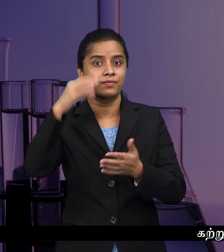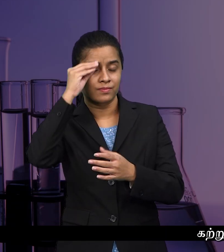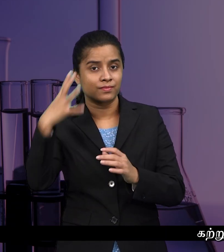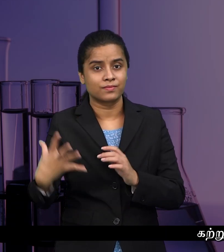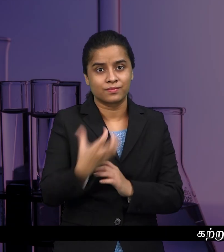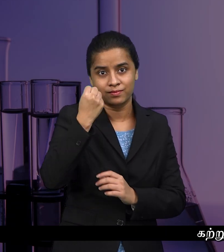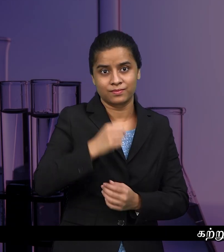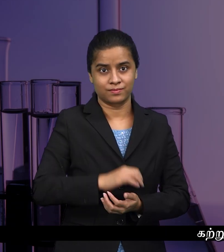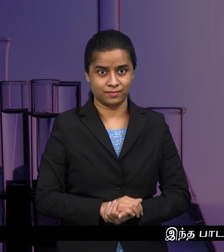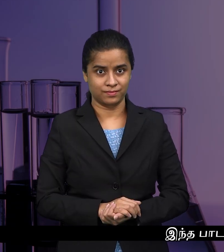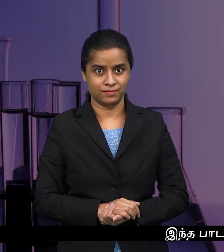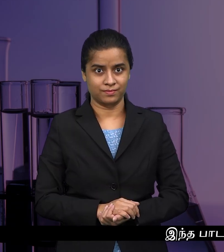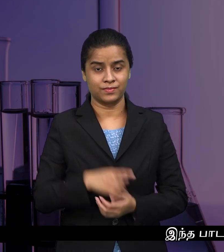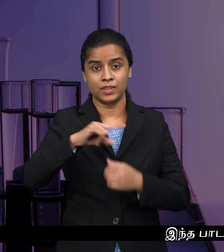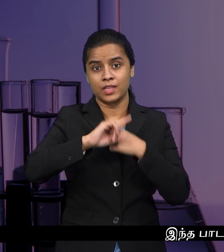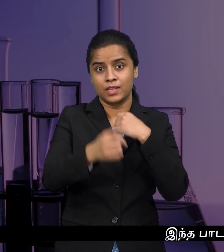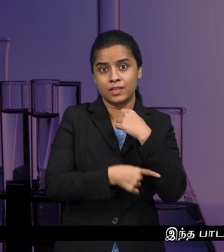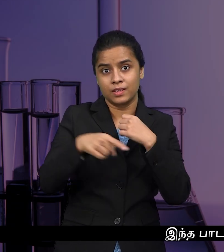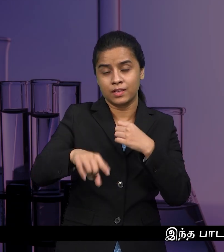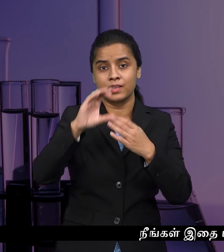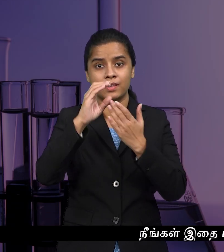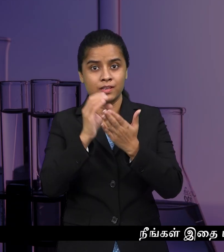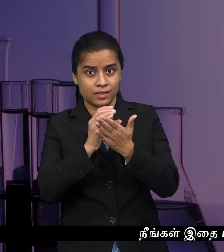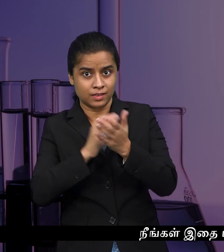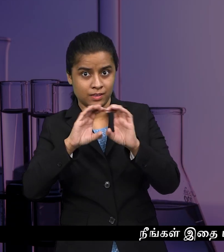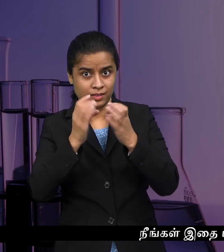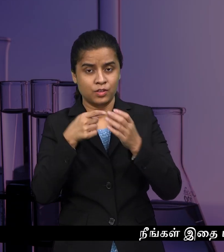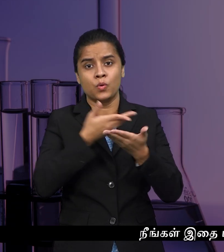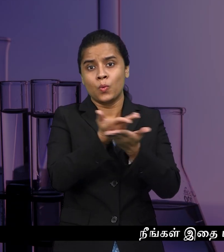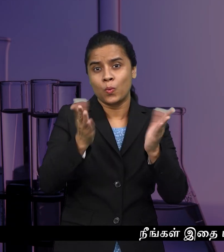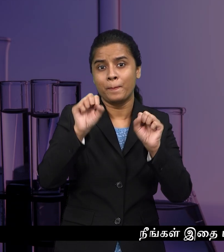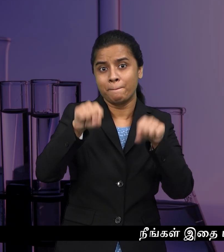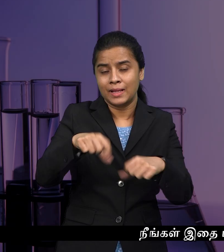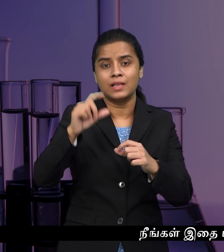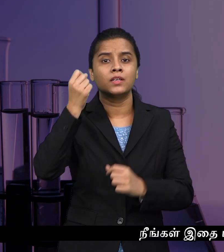கற்றுக்கொள்வீர்கள். இந்த பாடத்தின் முடிவில் நீங்கள் இதை பற்றி புரிந்து கொள்வீர்கள்.